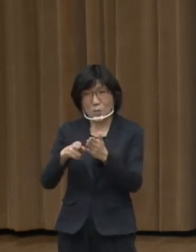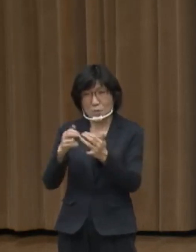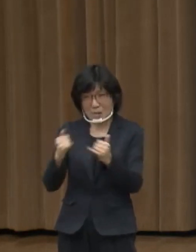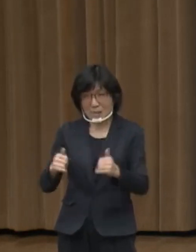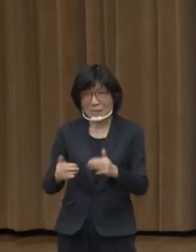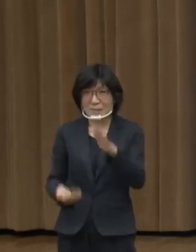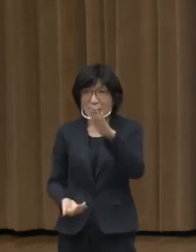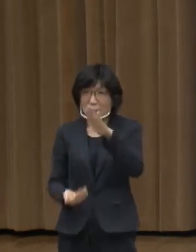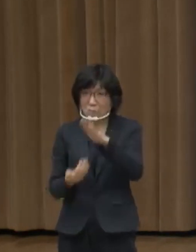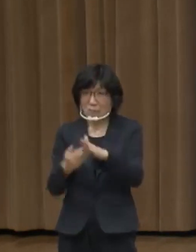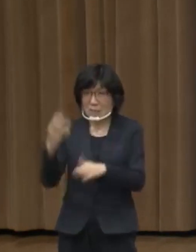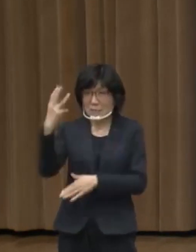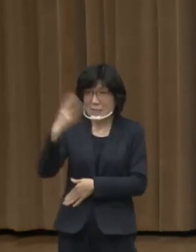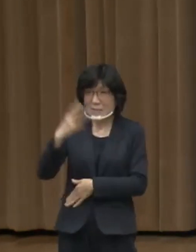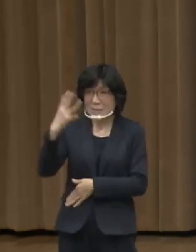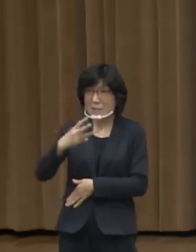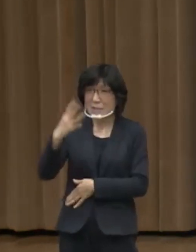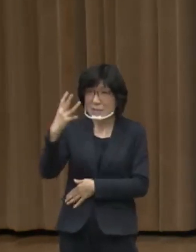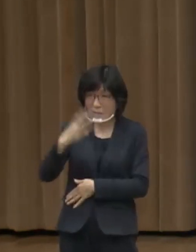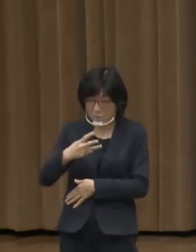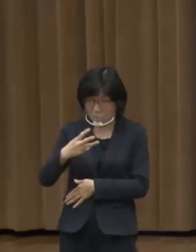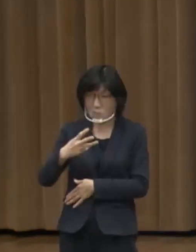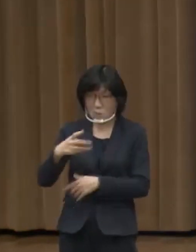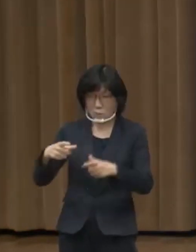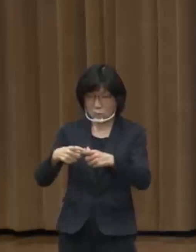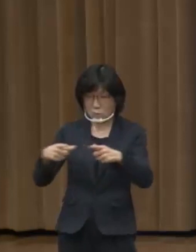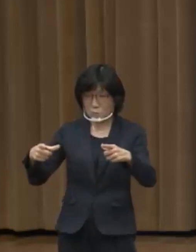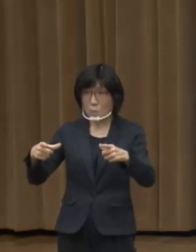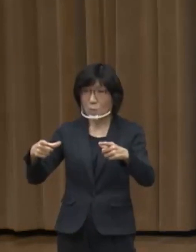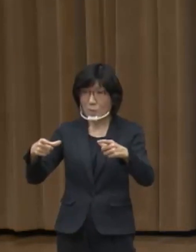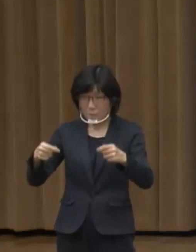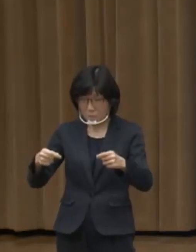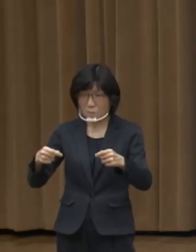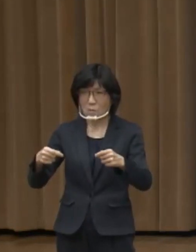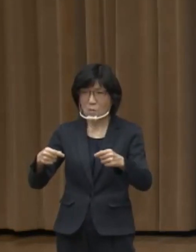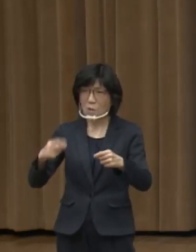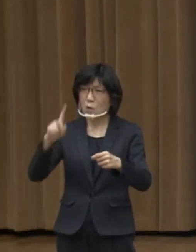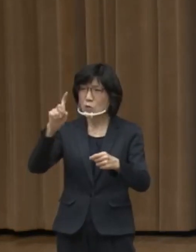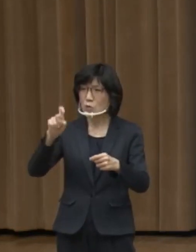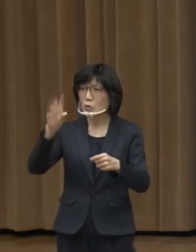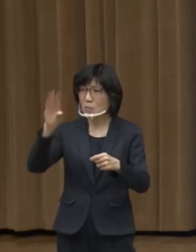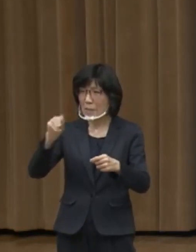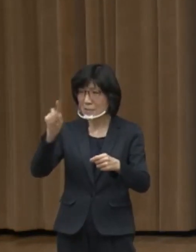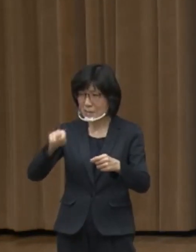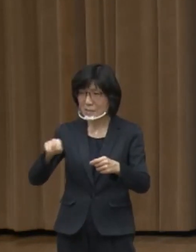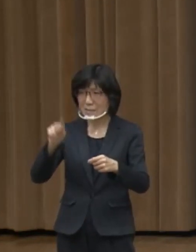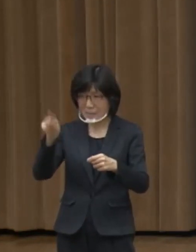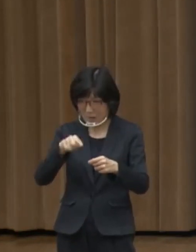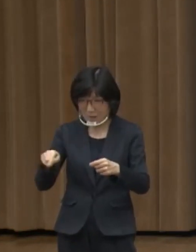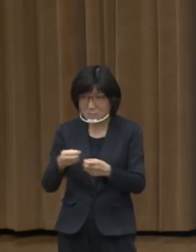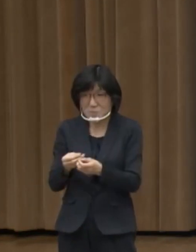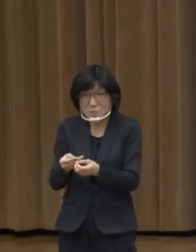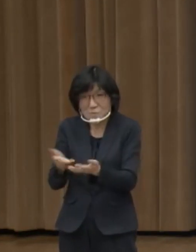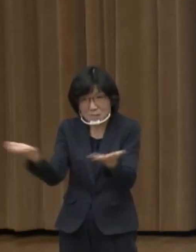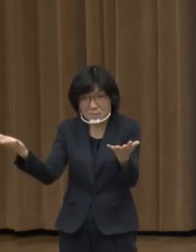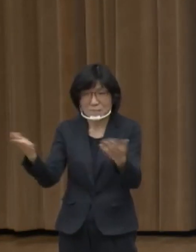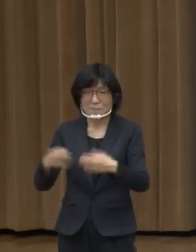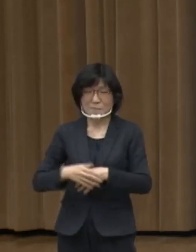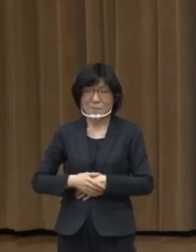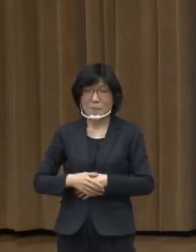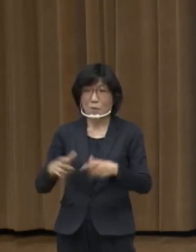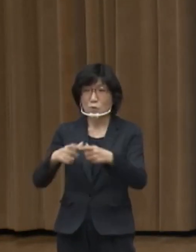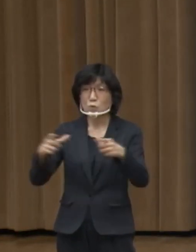最大3000円分のクーポン券を10万人に配布をいたします。クーポン